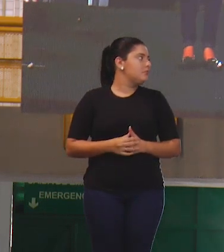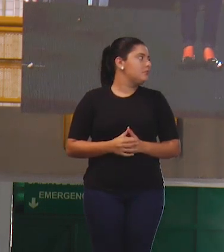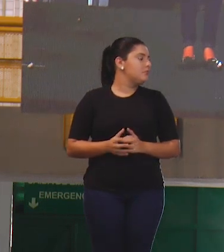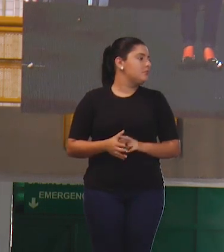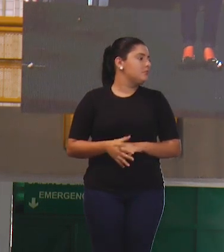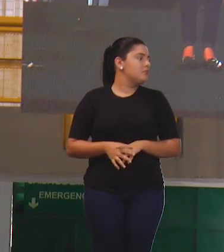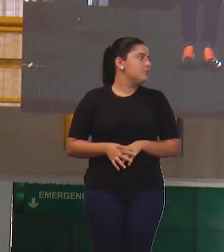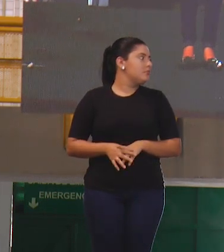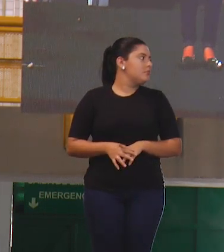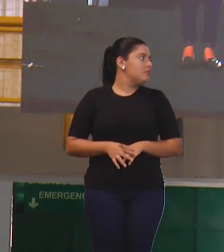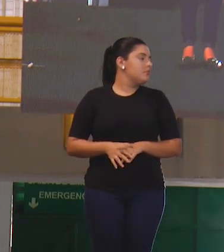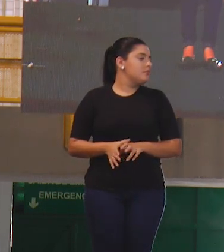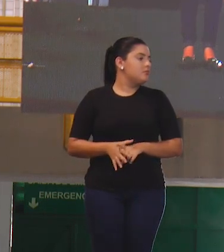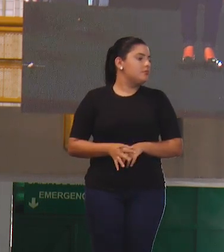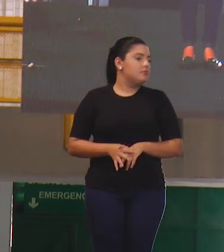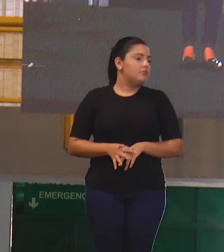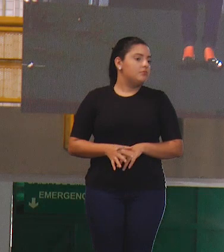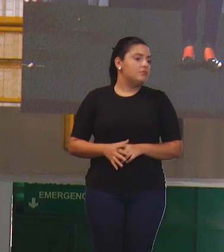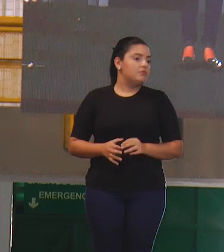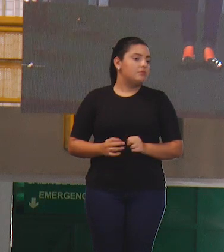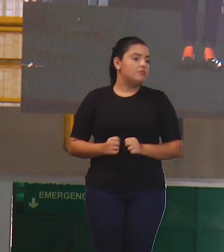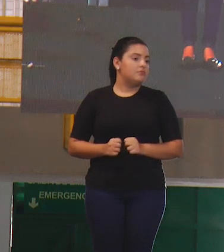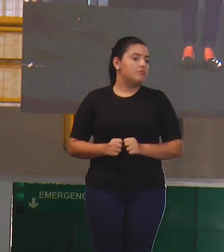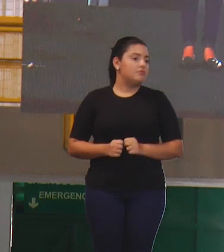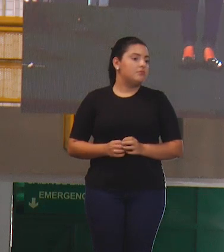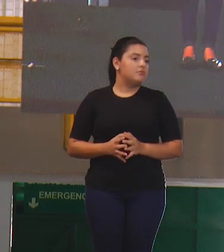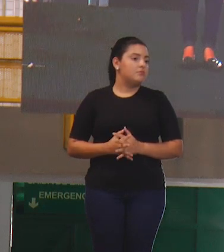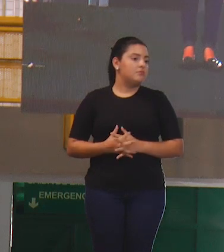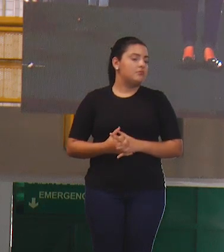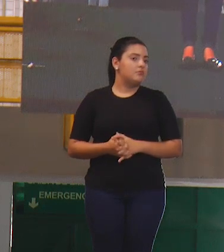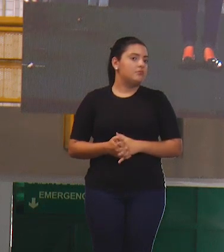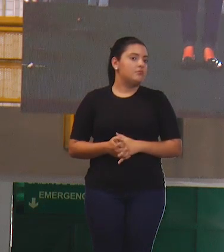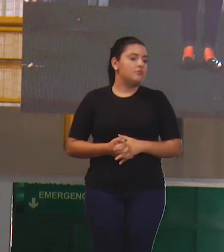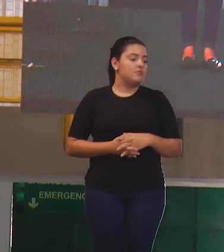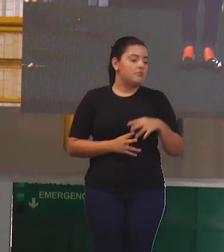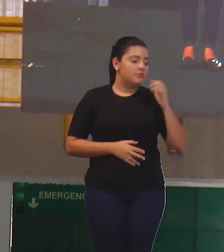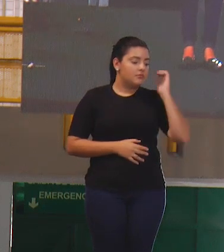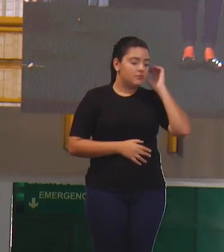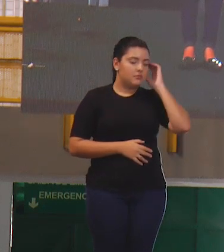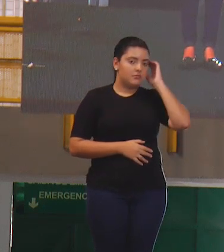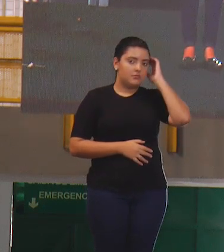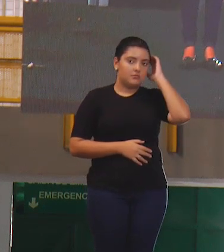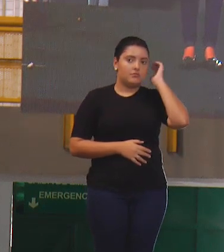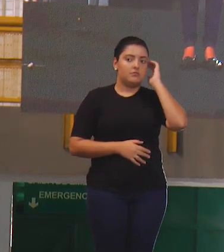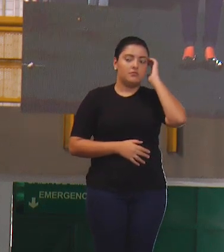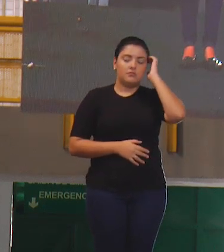Não sei. Vamos ver aqui. Professor, fale de quê?